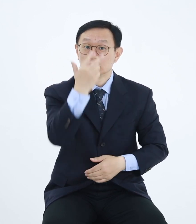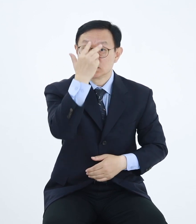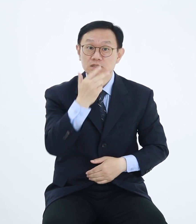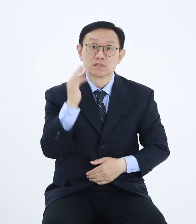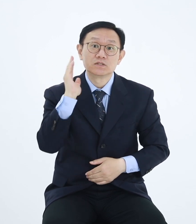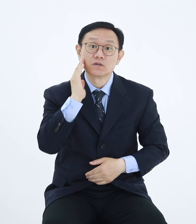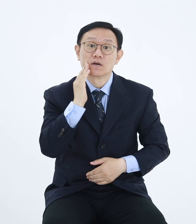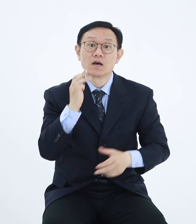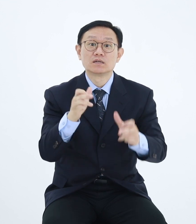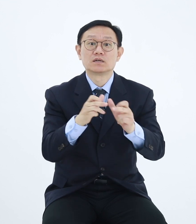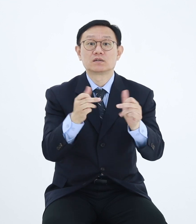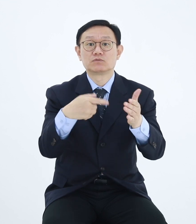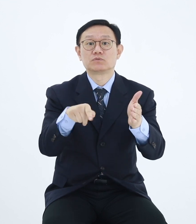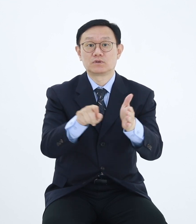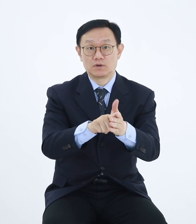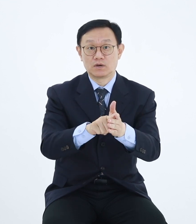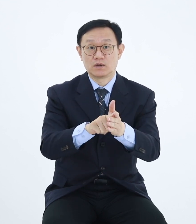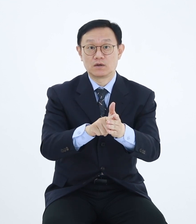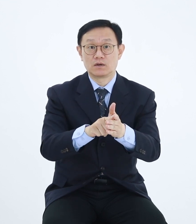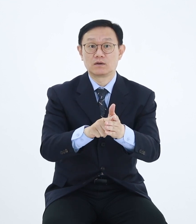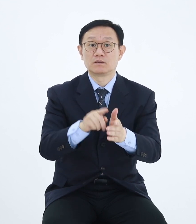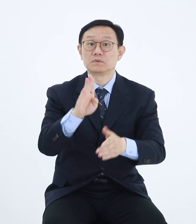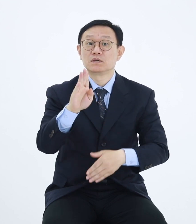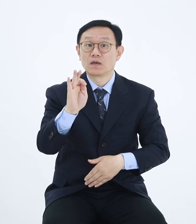시 청각장애인을 위한 베리어프리 영화를 아시나요